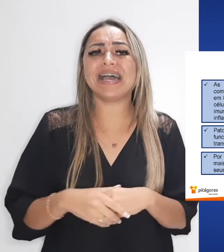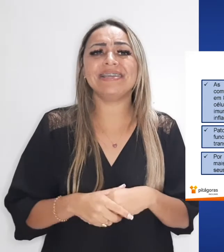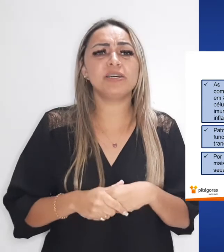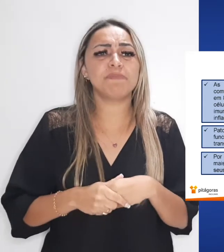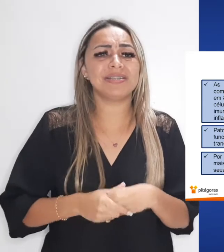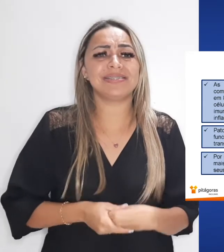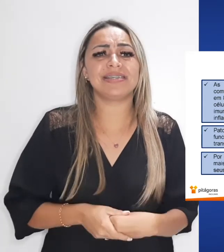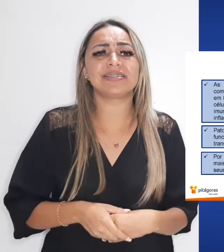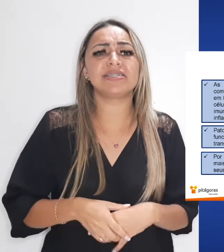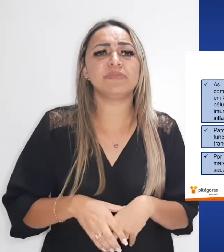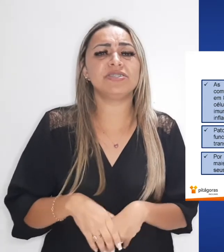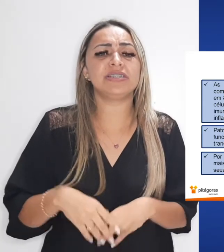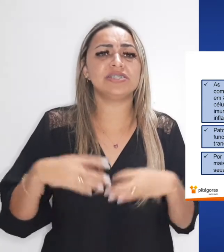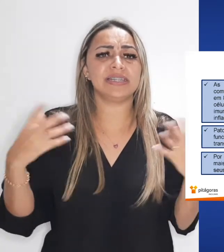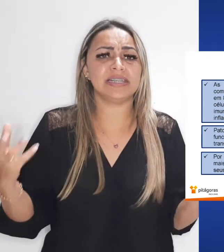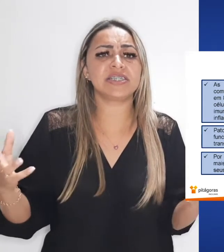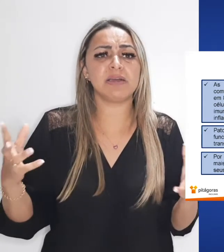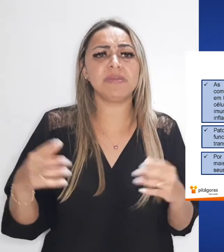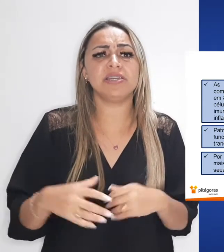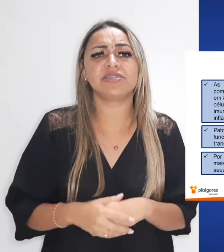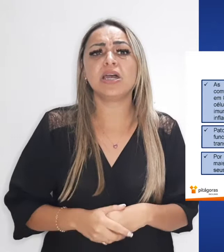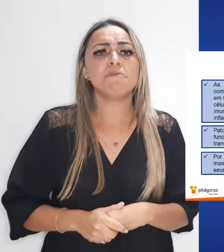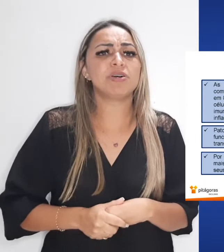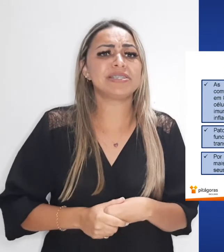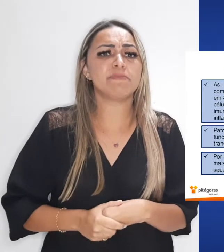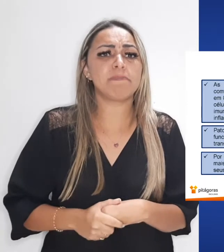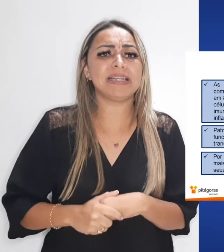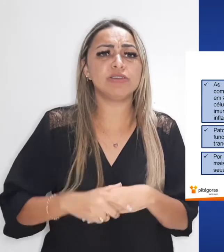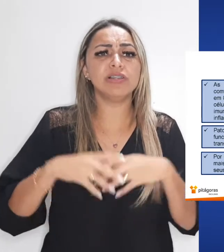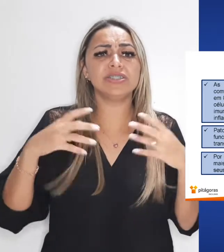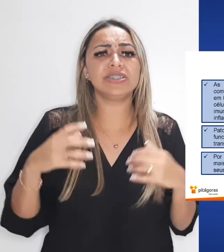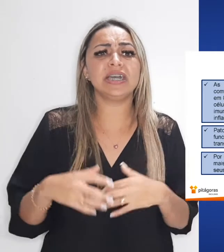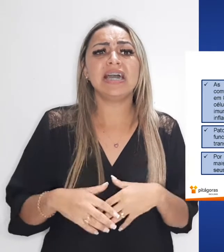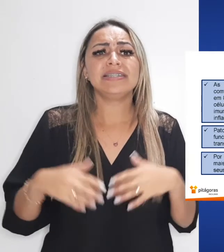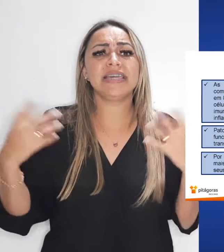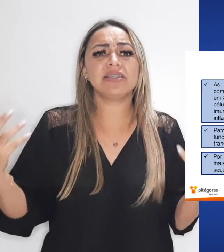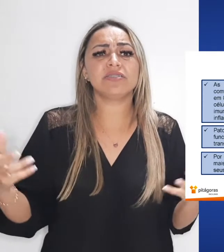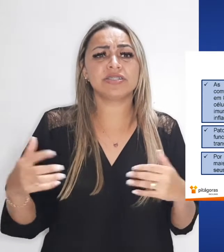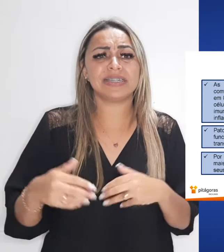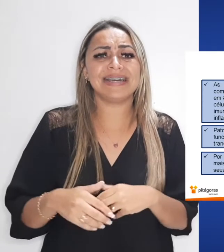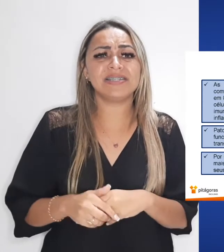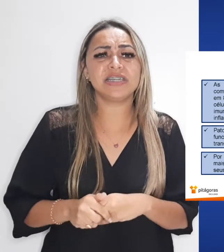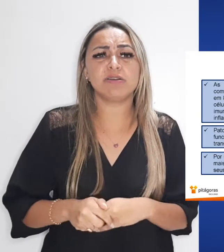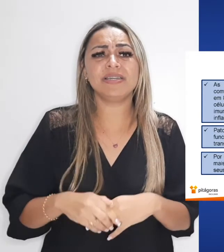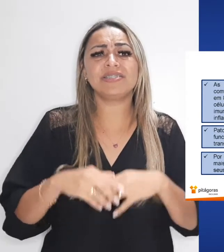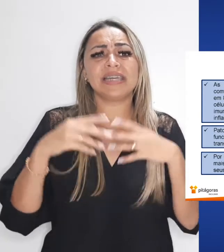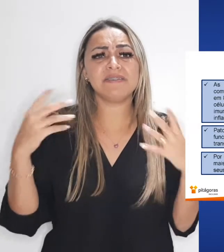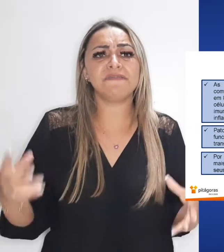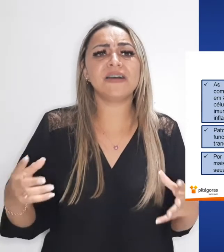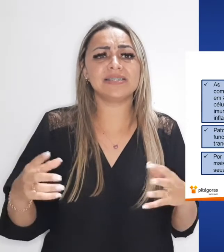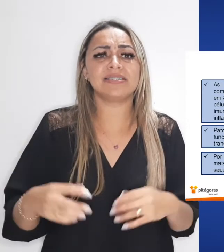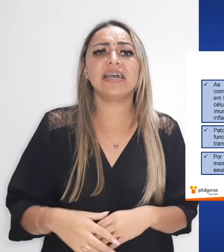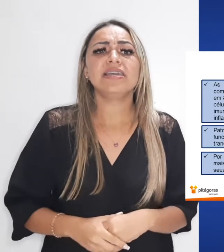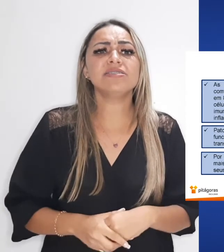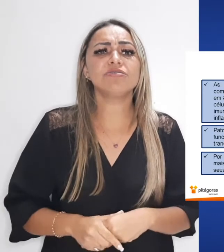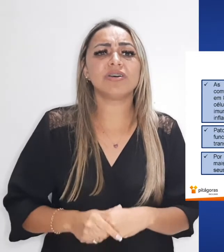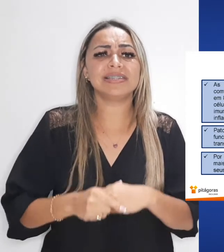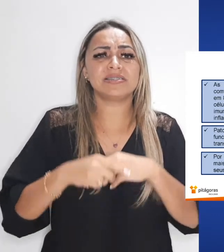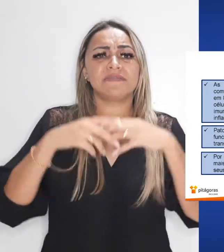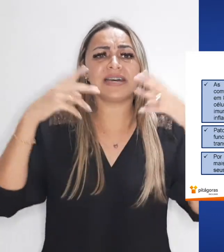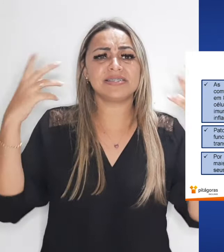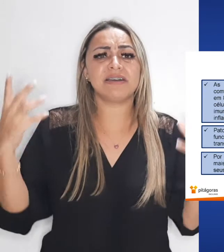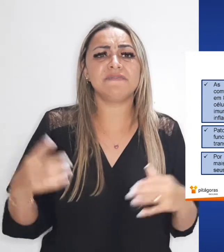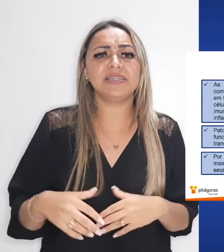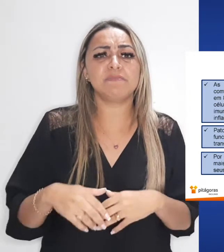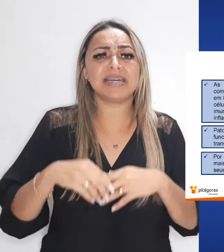caso, ainda pode ser transmitida geneticamente, por ser uma patologia diagnosticada geralmente na infância. Isso torna